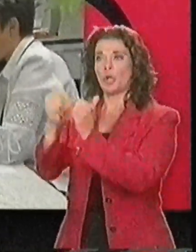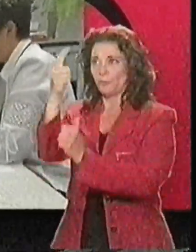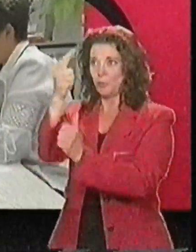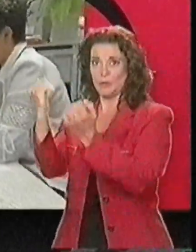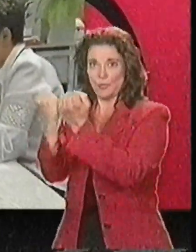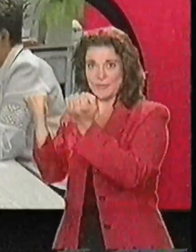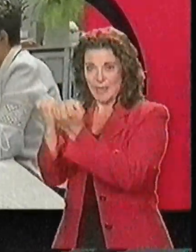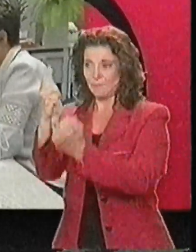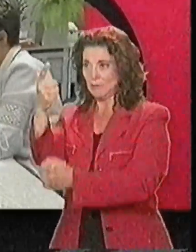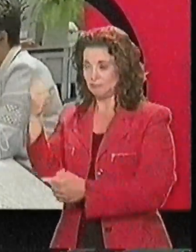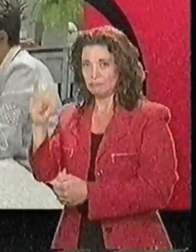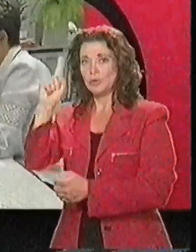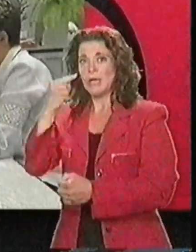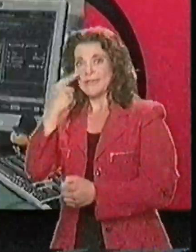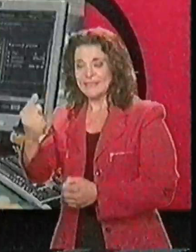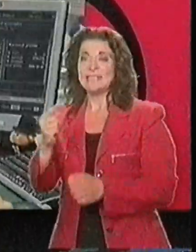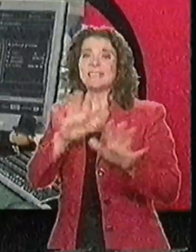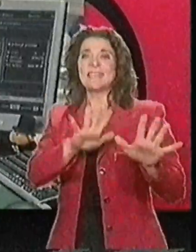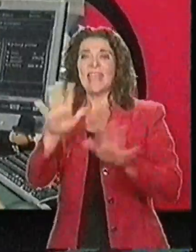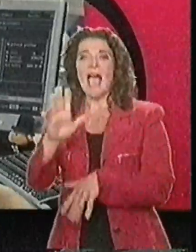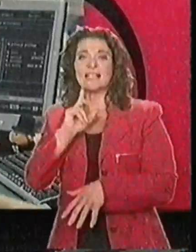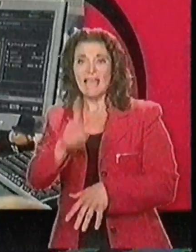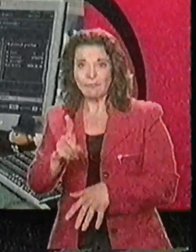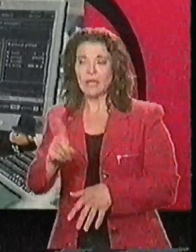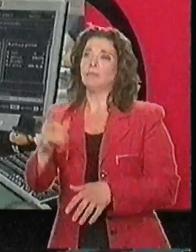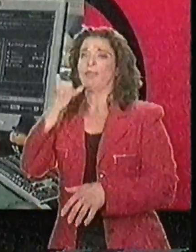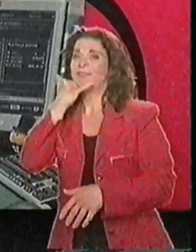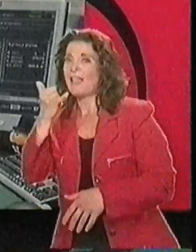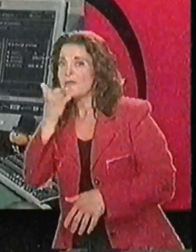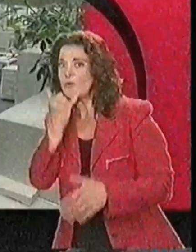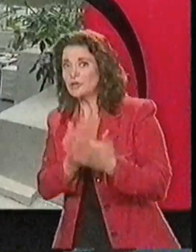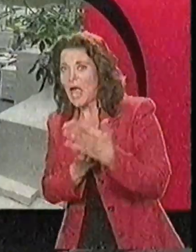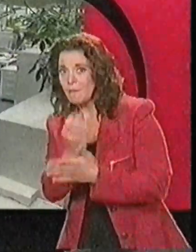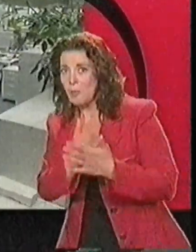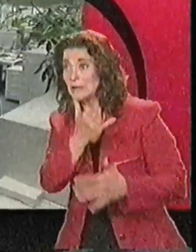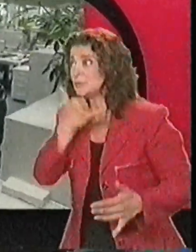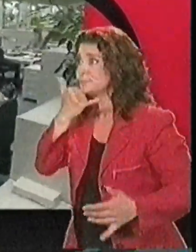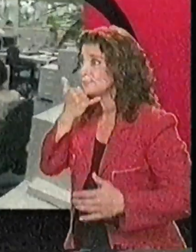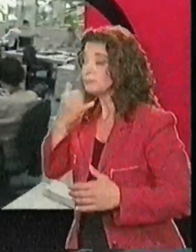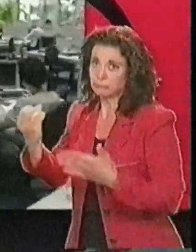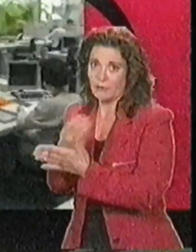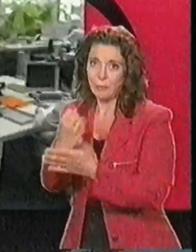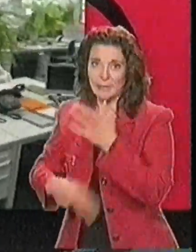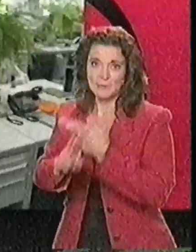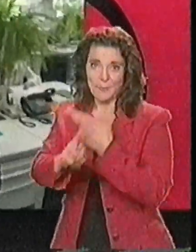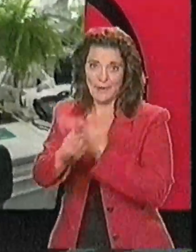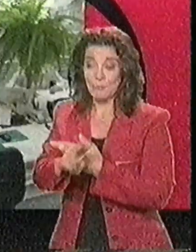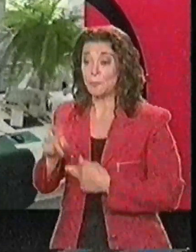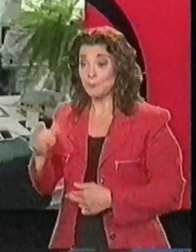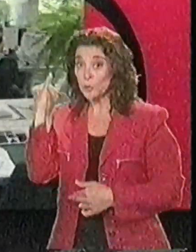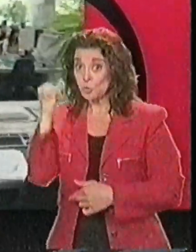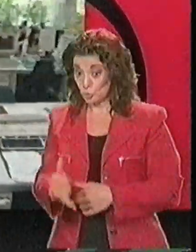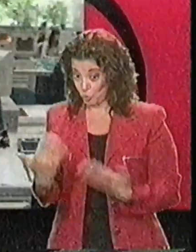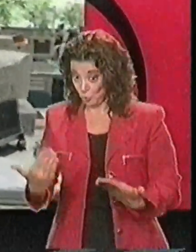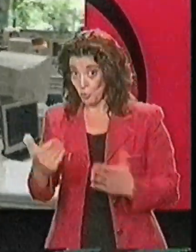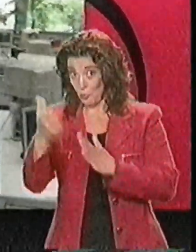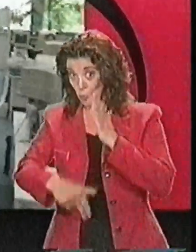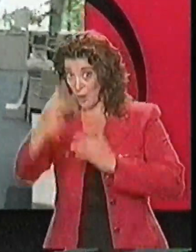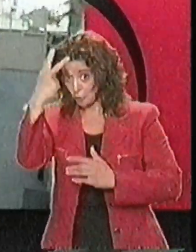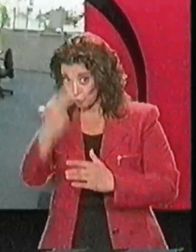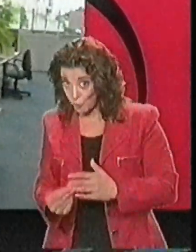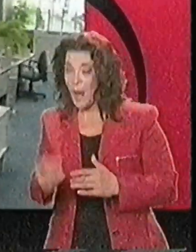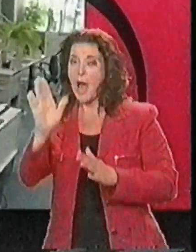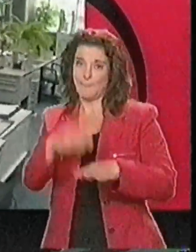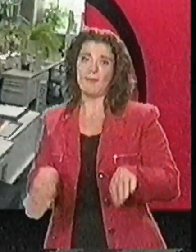dès le 15 avril une ligne téléphonique. Elle restera en fonction d'ailleurs jusqu'à la fin de ce mois. 5000 personnes au moins y ont